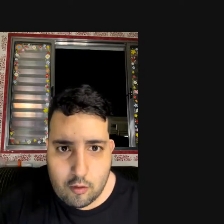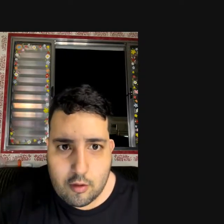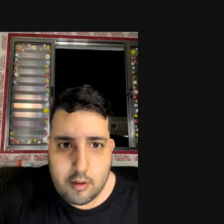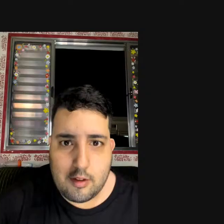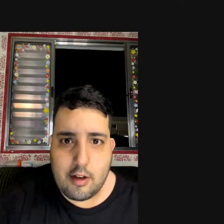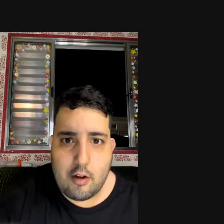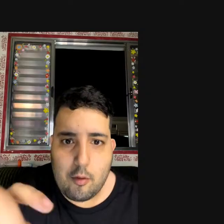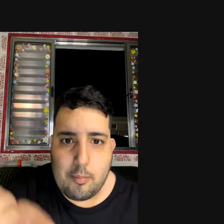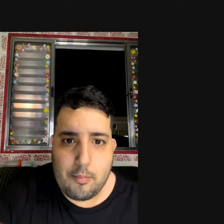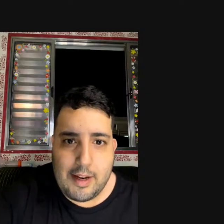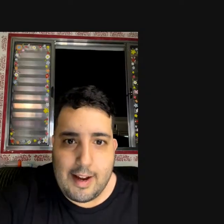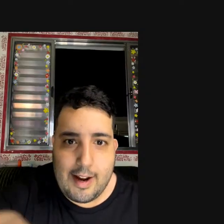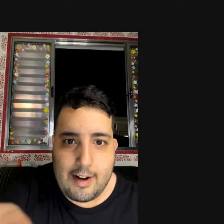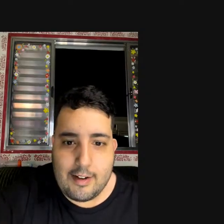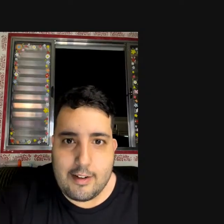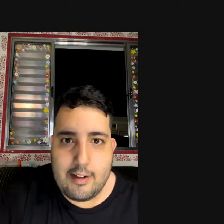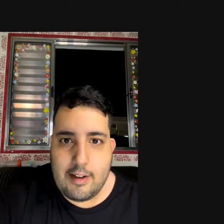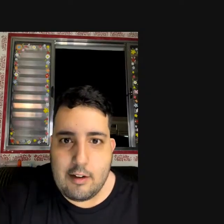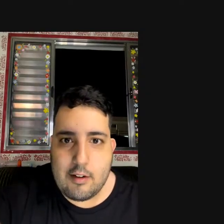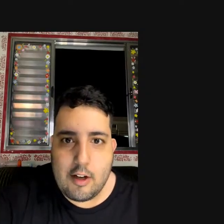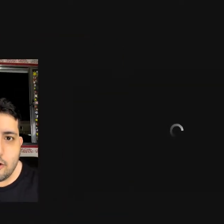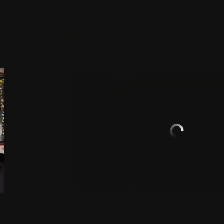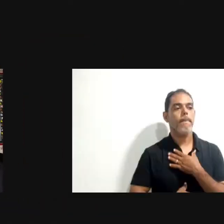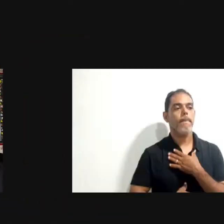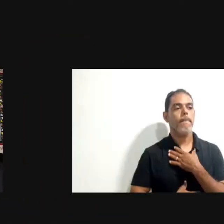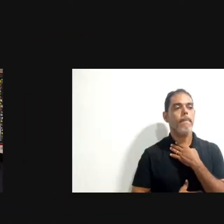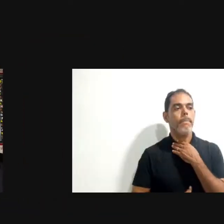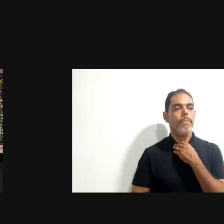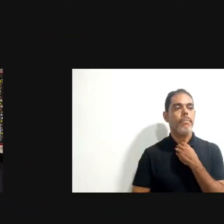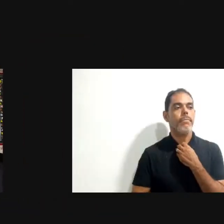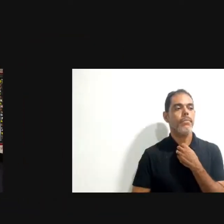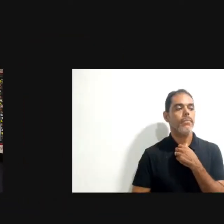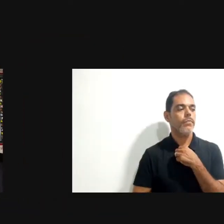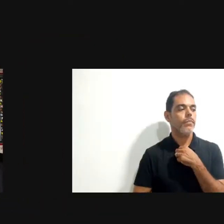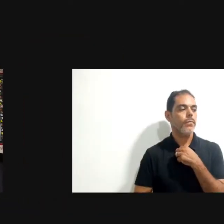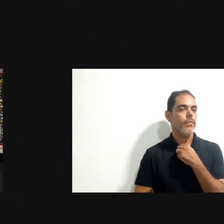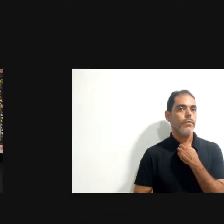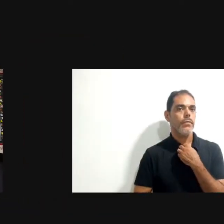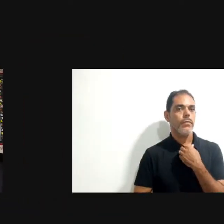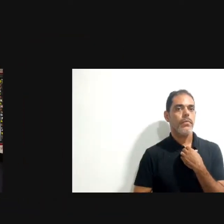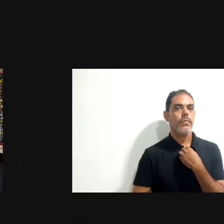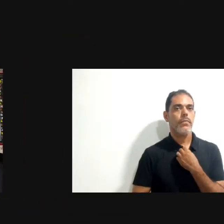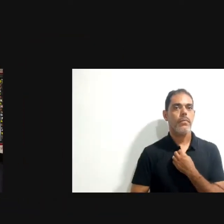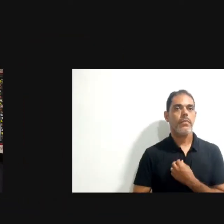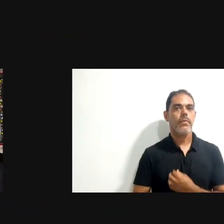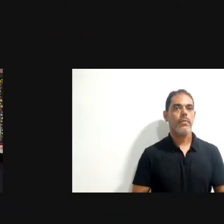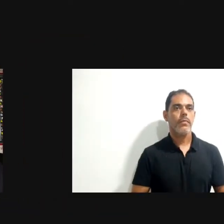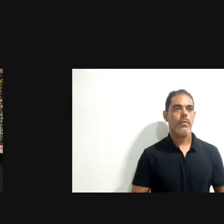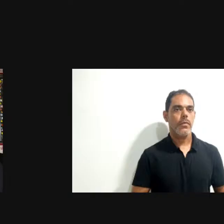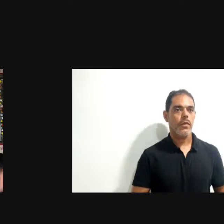De novo, não vou pegar nem adicionar. Vamos lá.